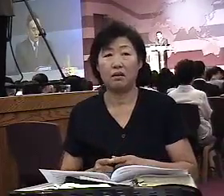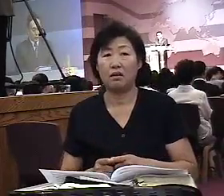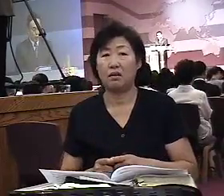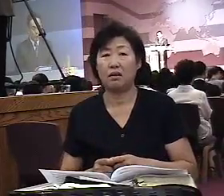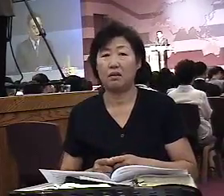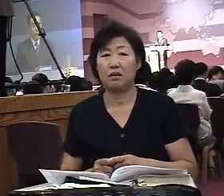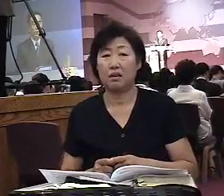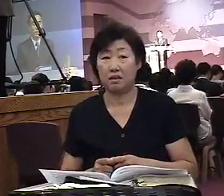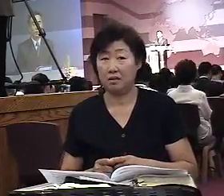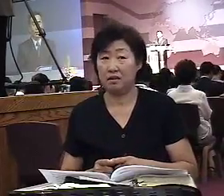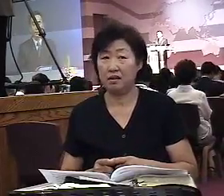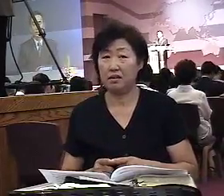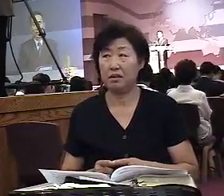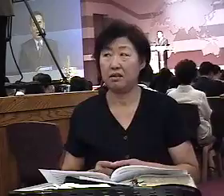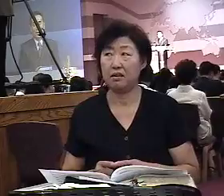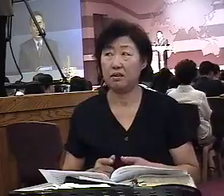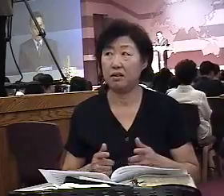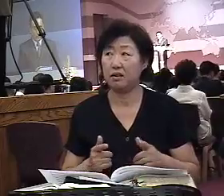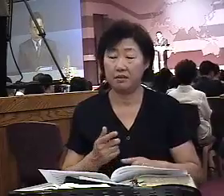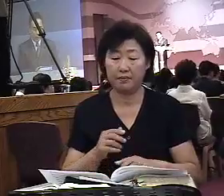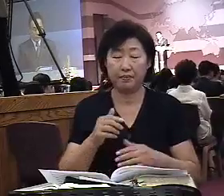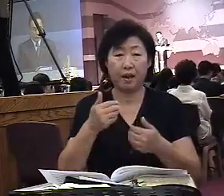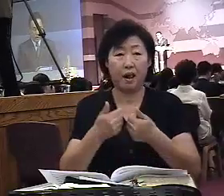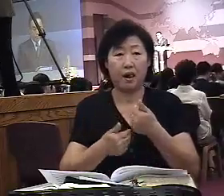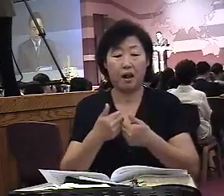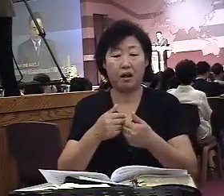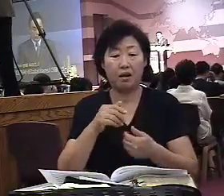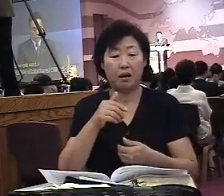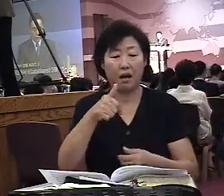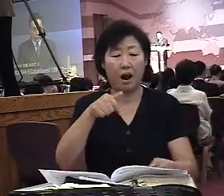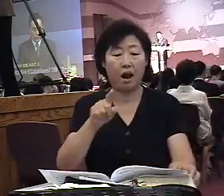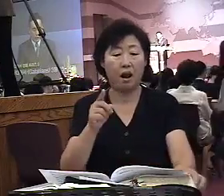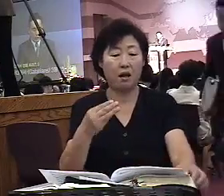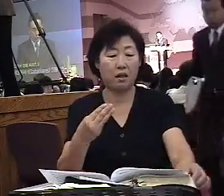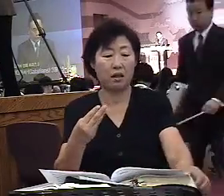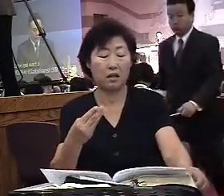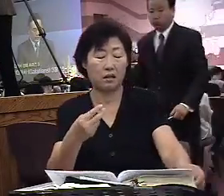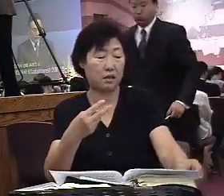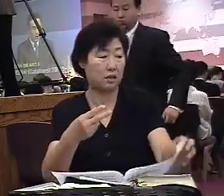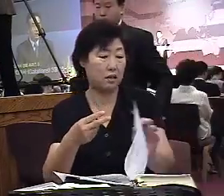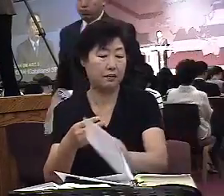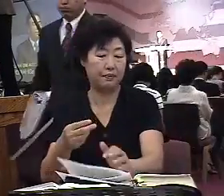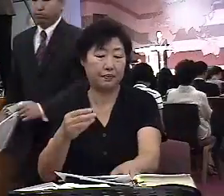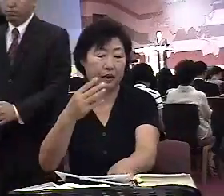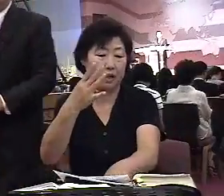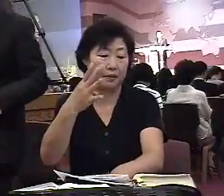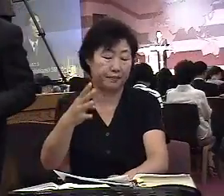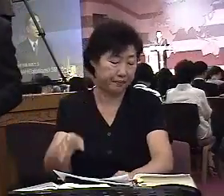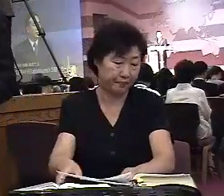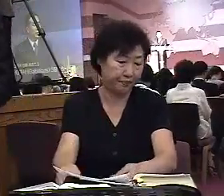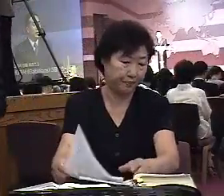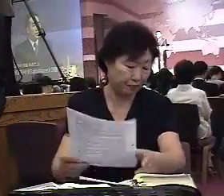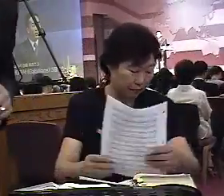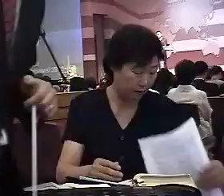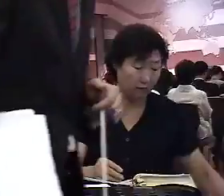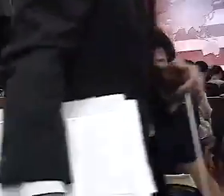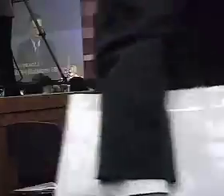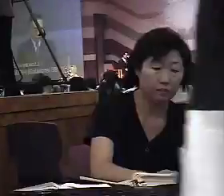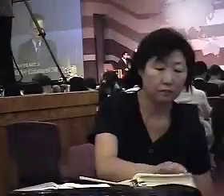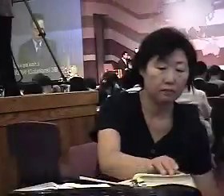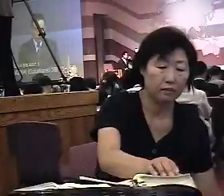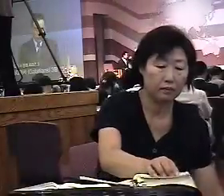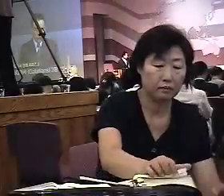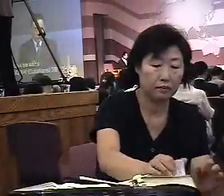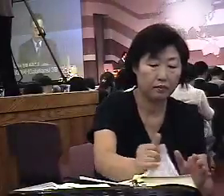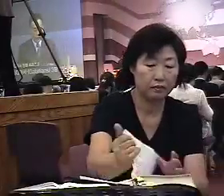오늘 하나님께서 우리에게 주시는 말씀은 갈라디아서 3장 15절에서 25절까지의 말씀입니다. 제가 가진